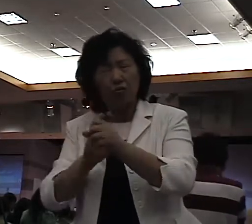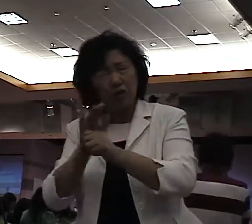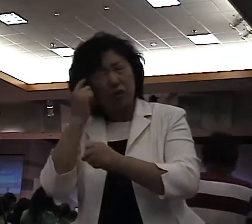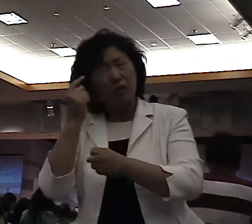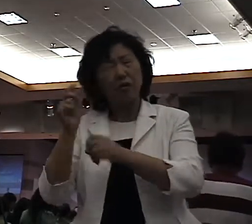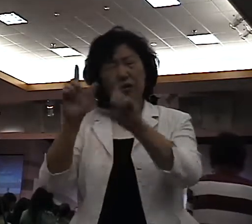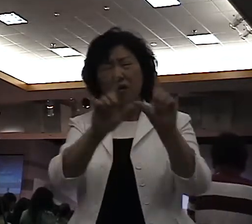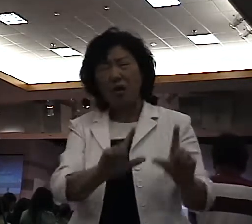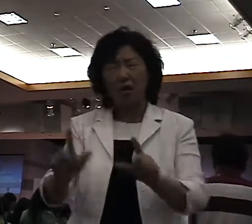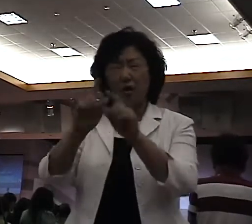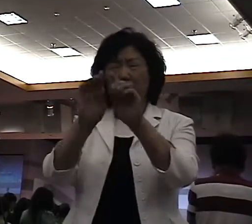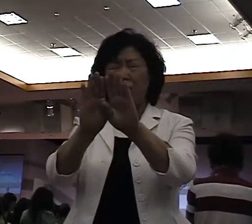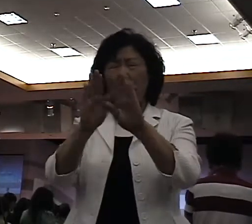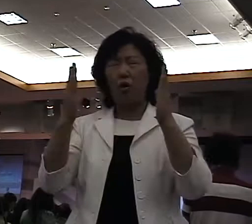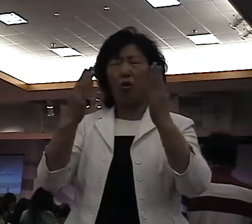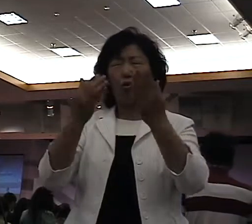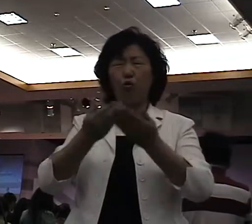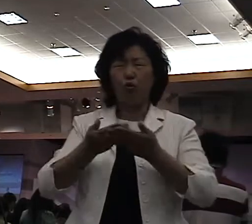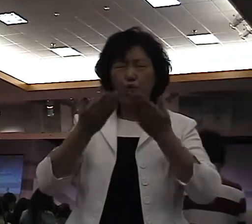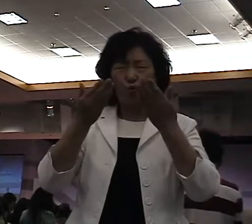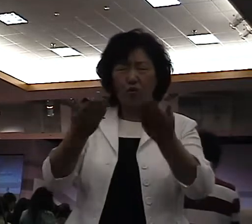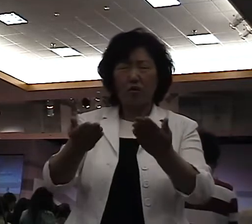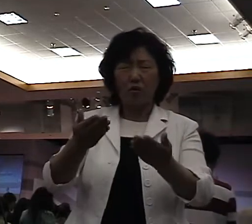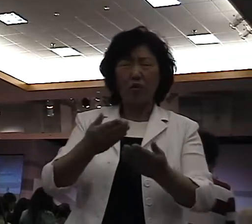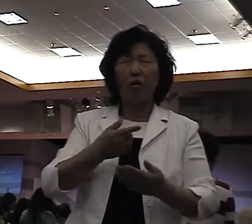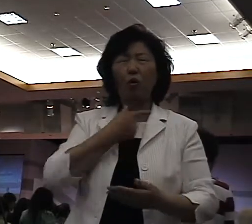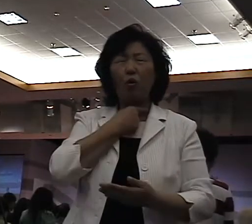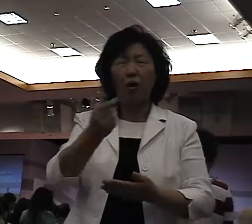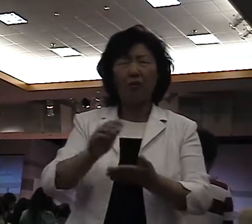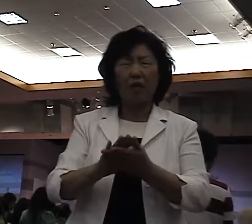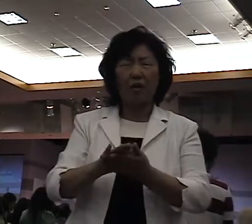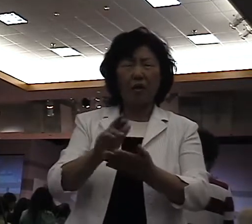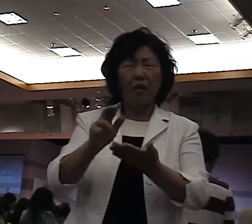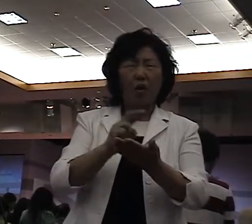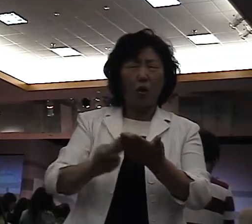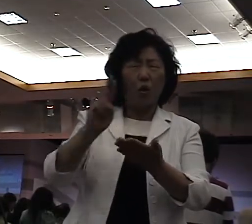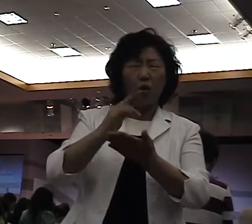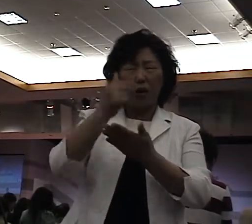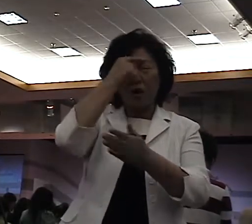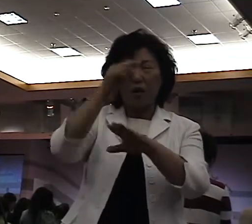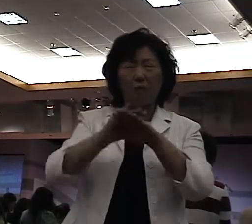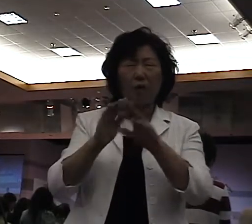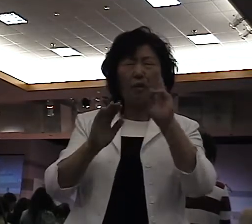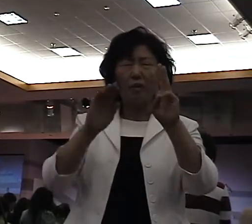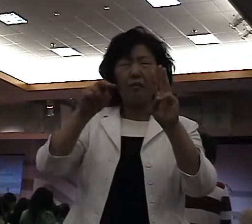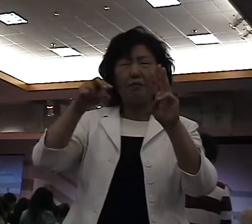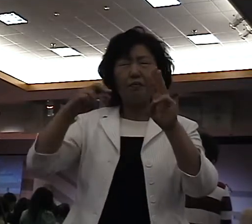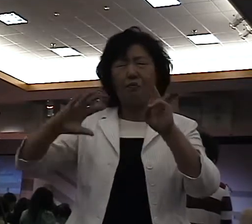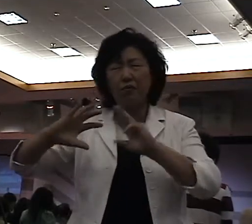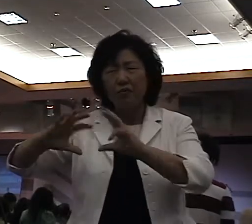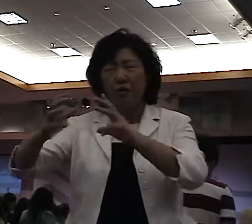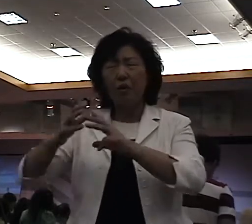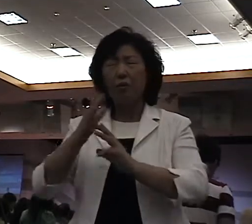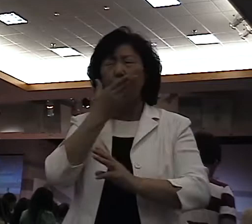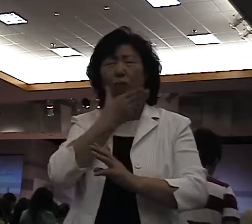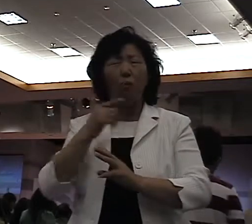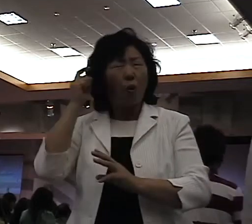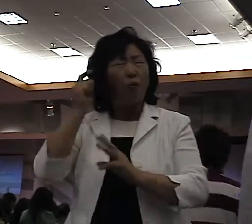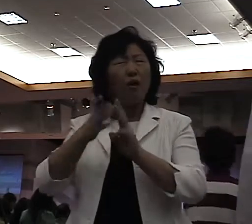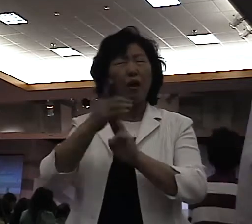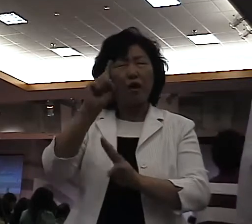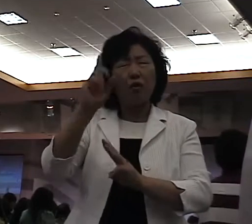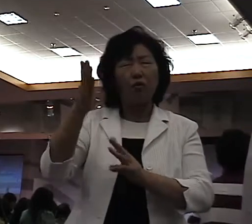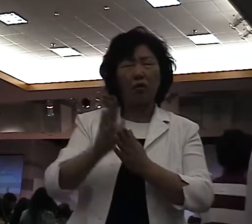길을 열어주시기를 바랍니다. 홀리웨이브 사역을 통하여 3세대가 복음을 하나 되고 우리 자녀들에게는